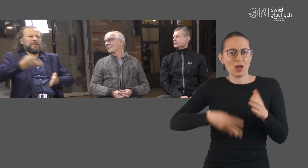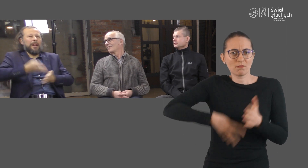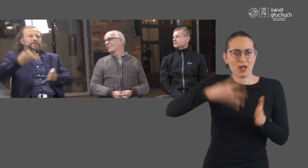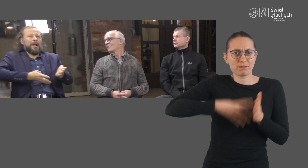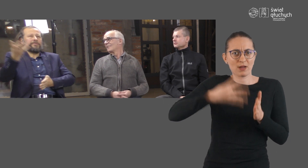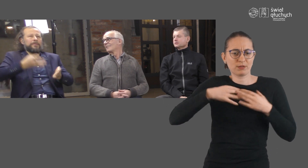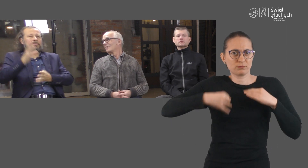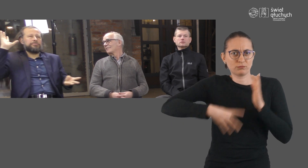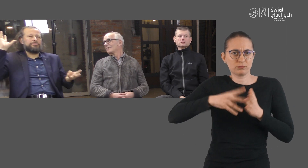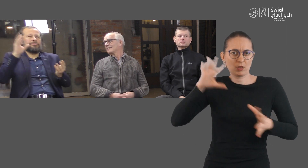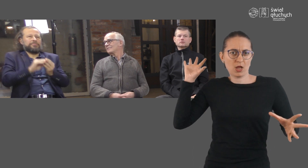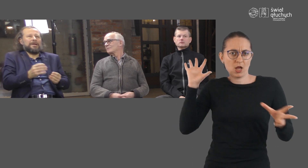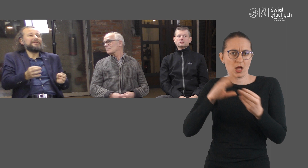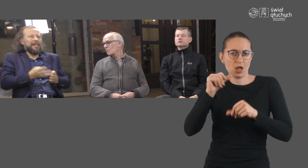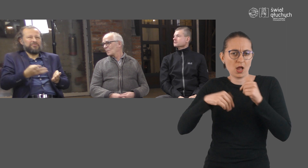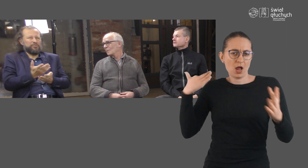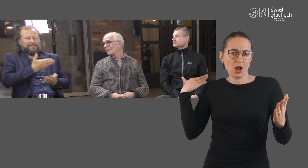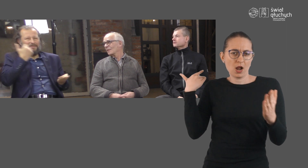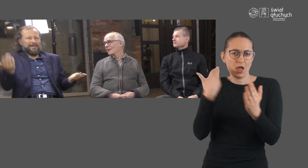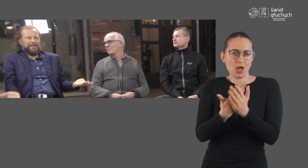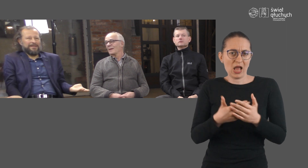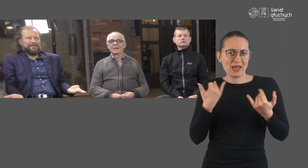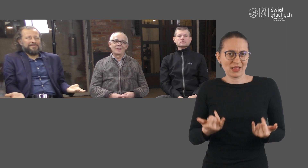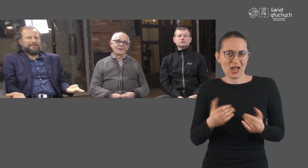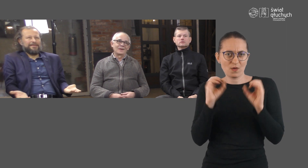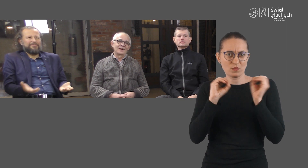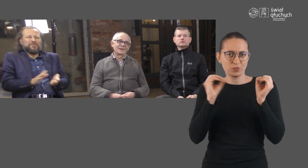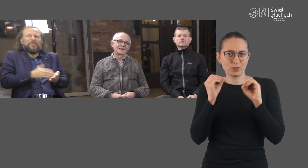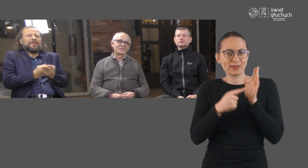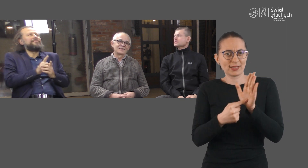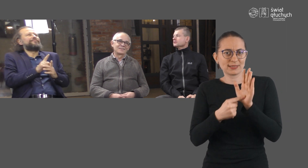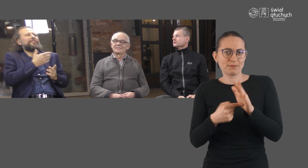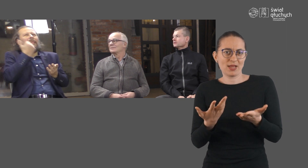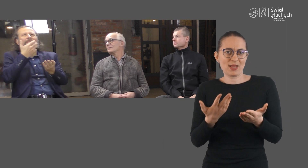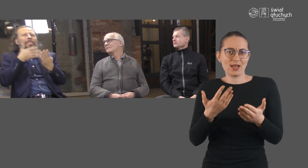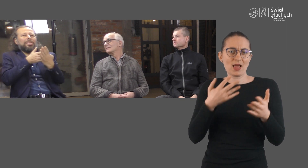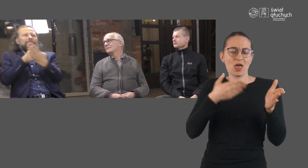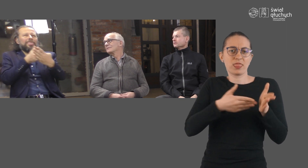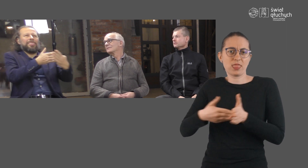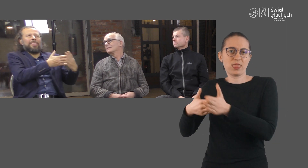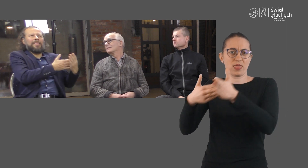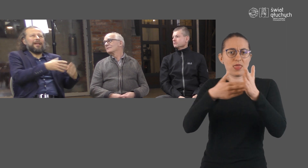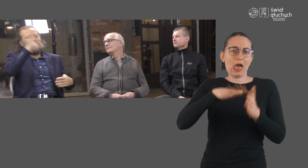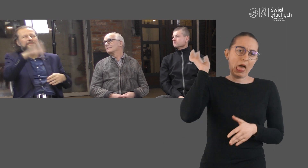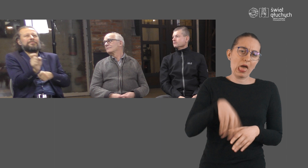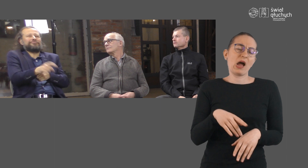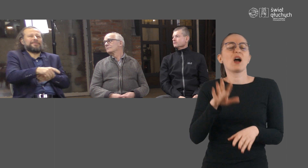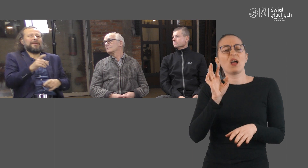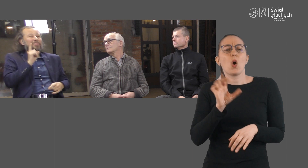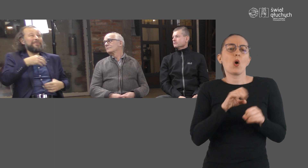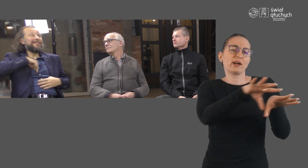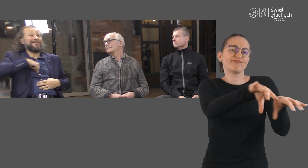Więcej kobiety to praktycznie wszystkie krawcowe. A teraz już krawcowych prawie nie ma. No i teraz